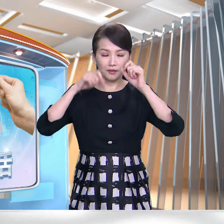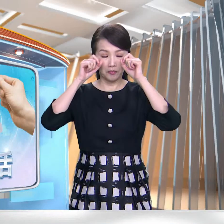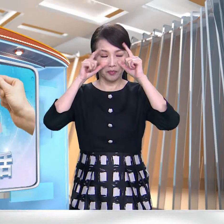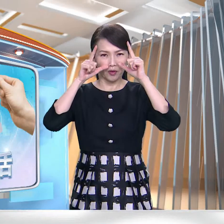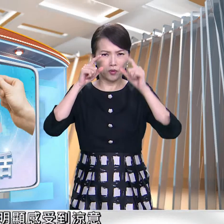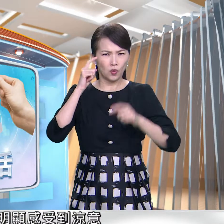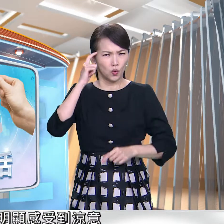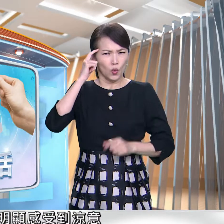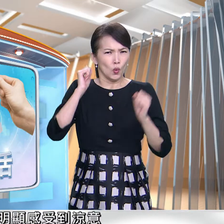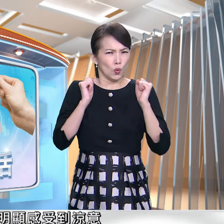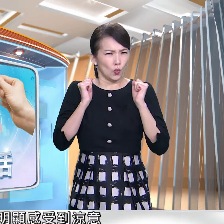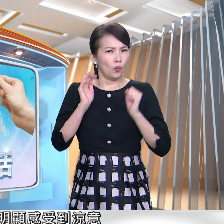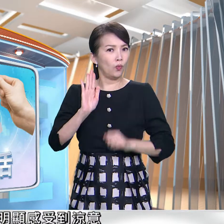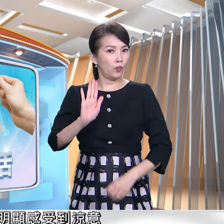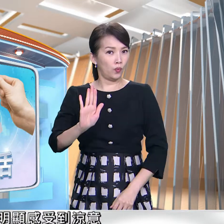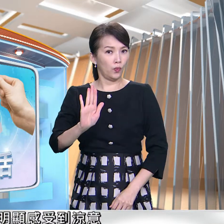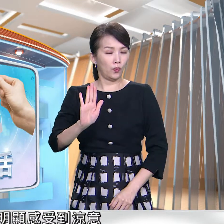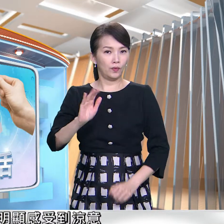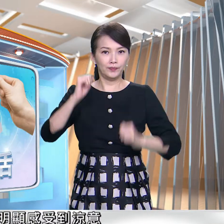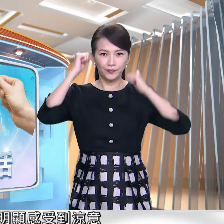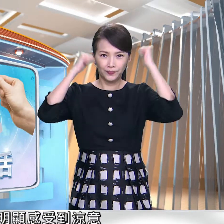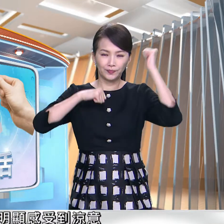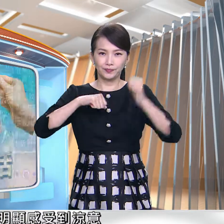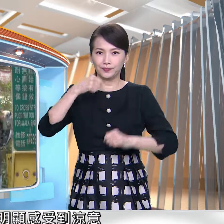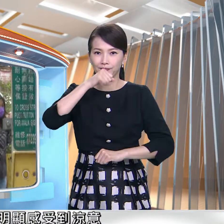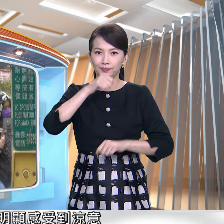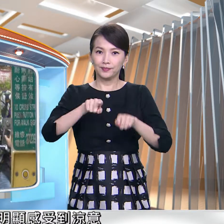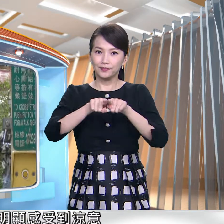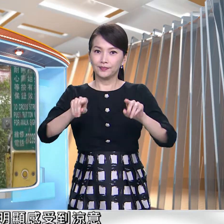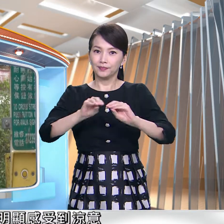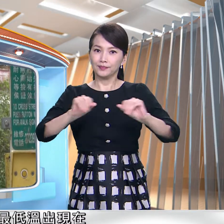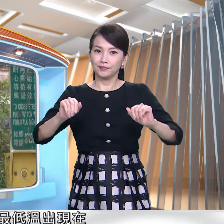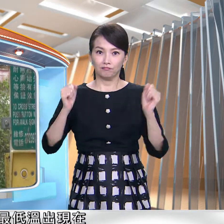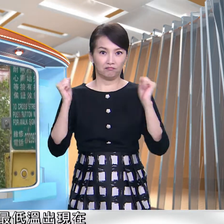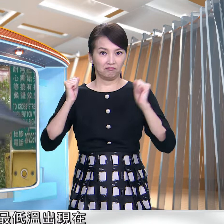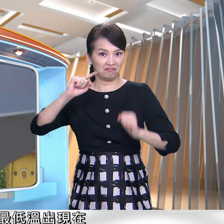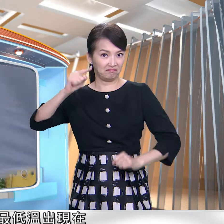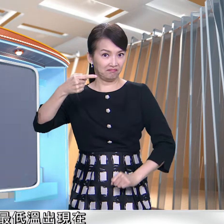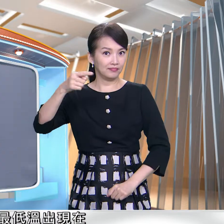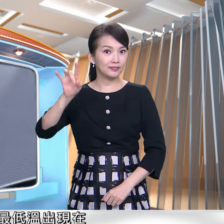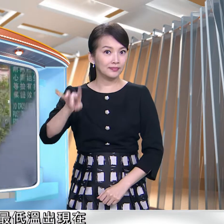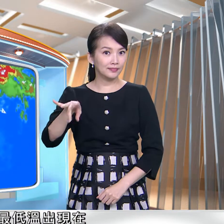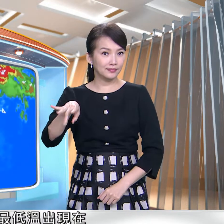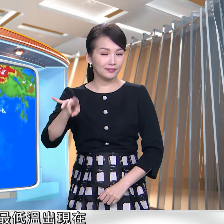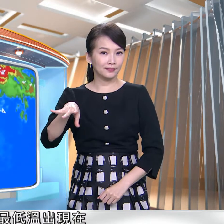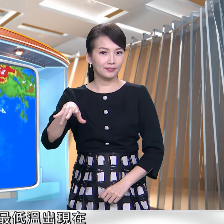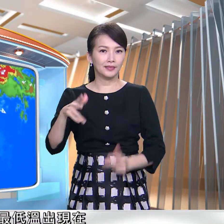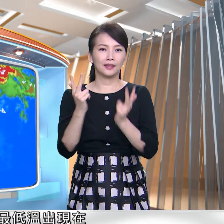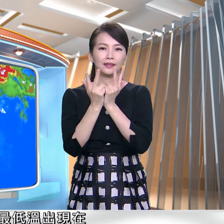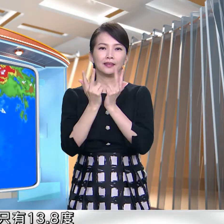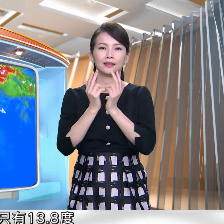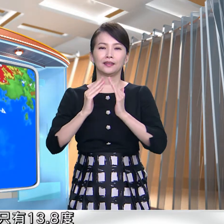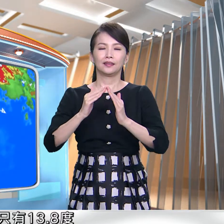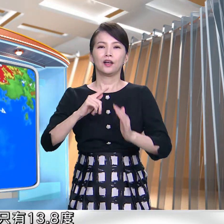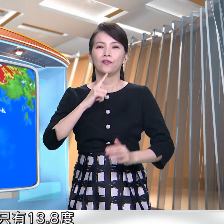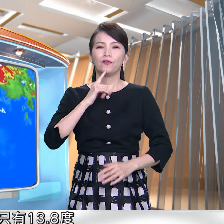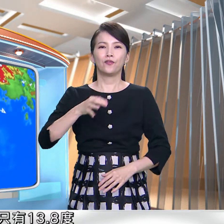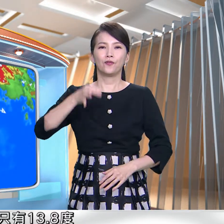今天早上可以明显感受到凉意。清晨本岛平地最低温出现在新北市的富贵